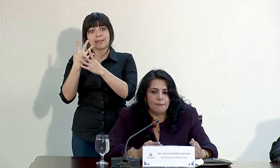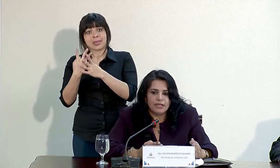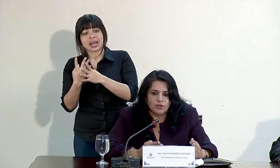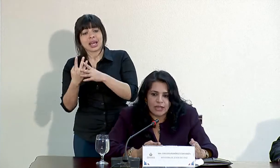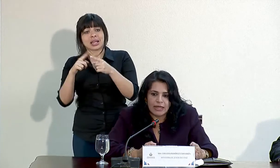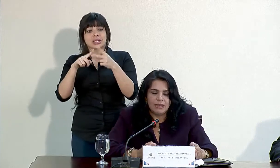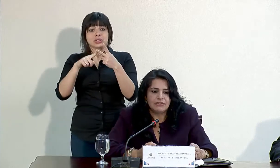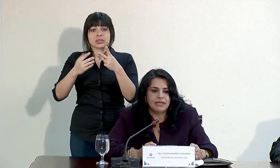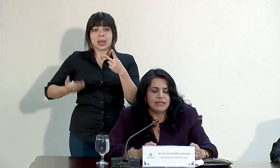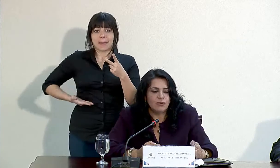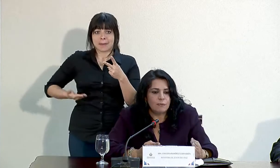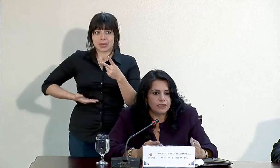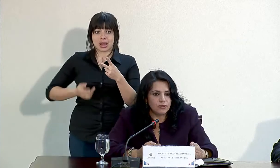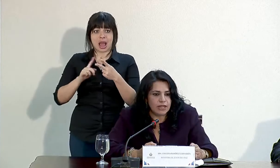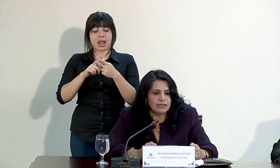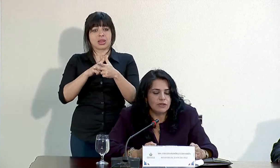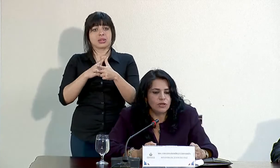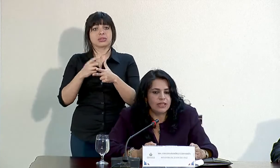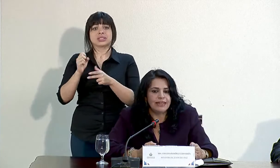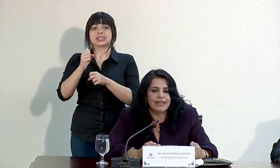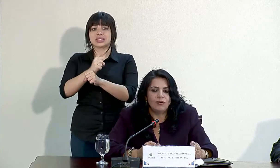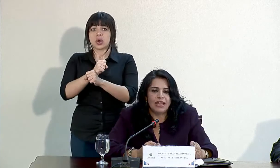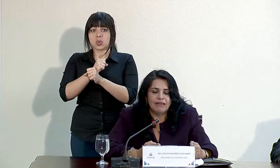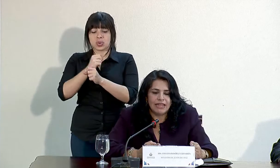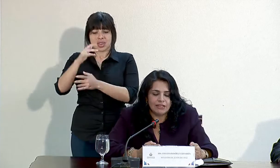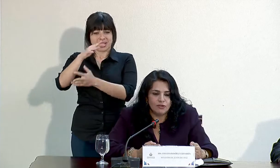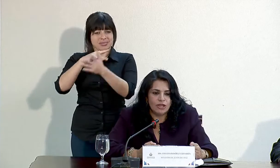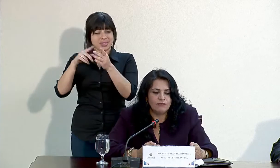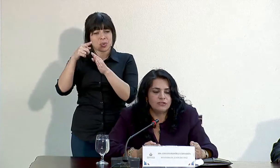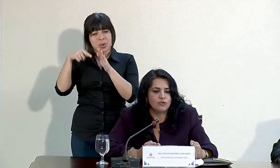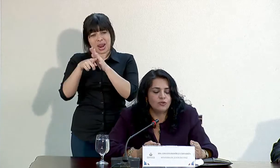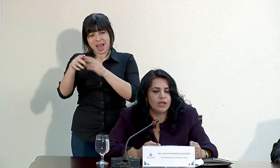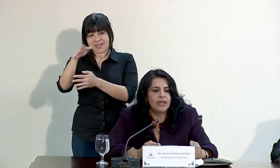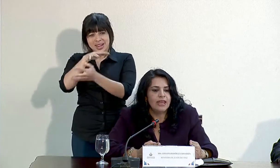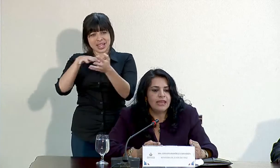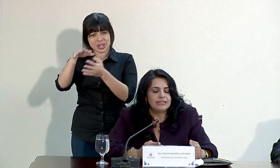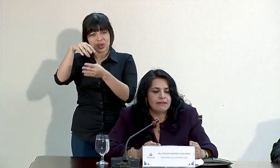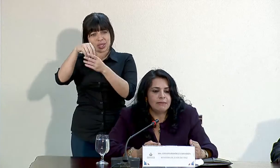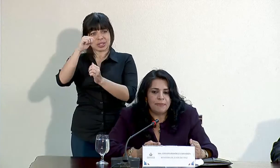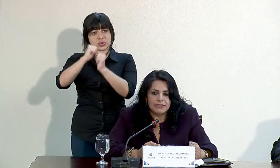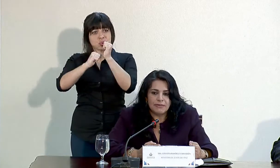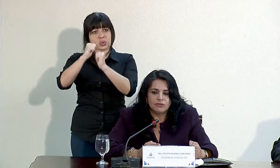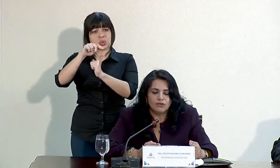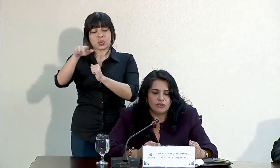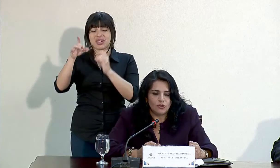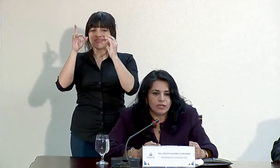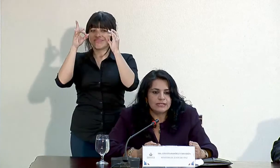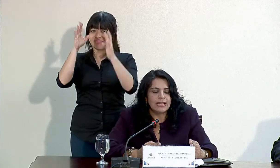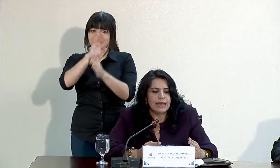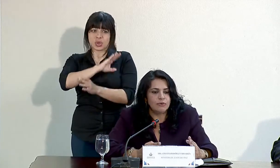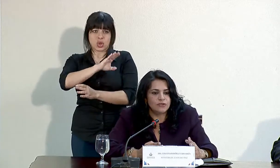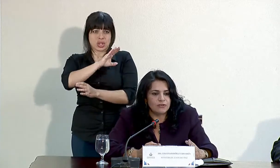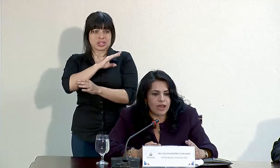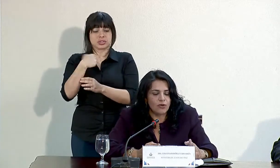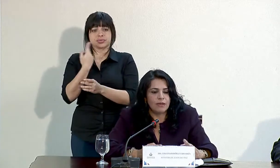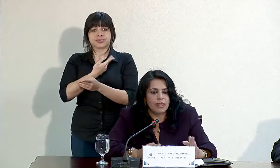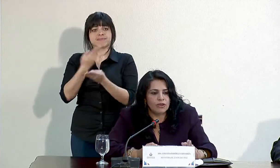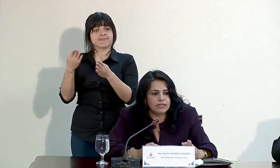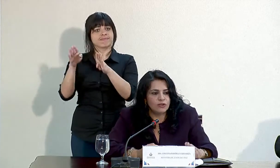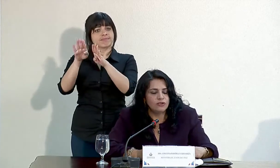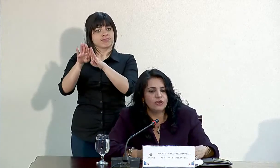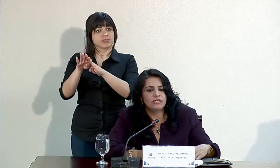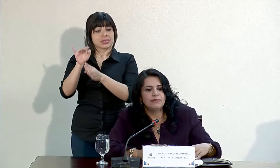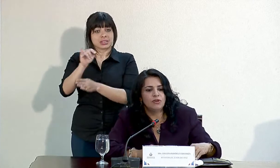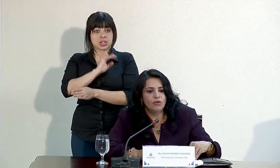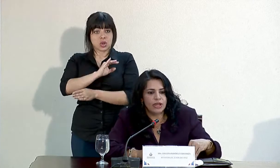libertad, el personal administrativo, el personal de seguridad, era un laberinto, la infraestructura estaba en pésimas condiciones, la hemos cerrado y en medio de